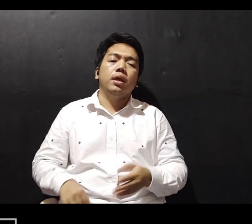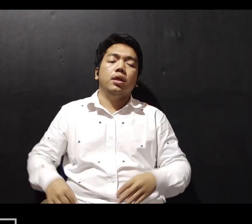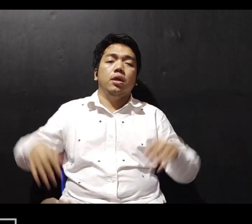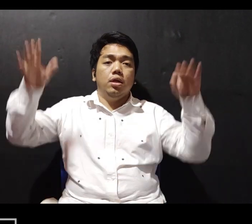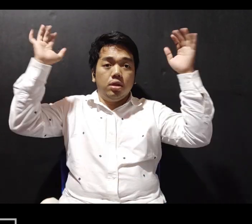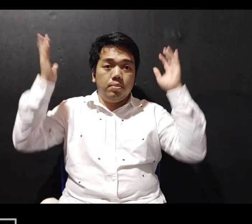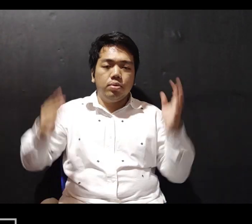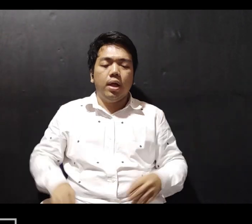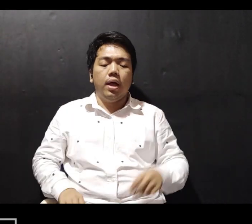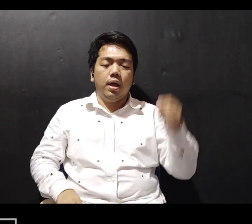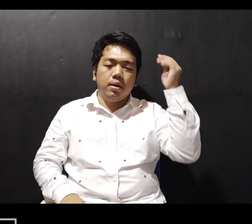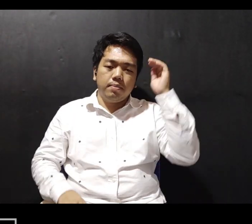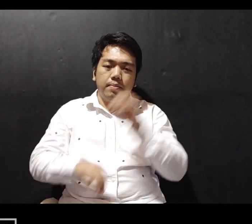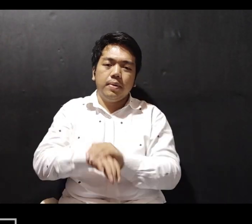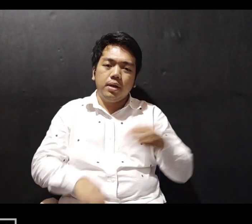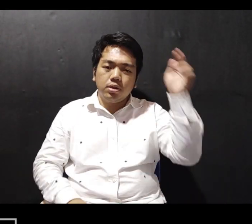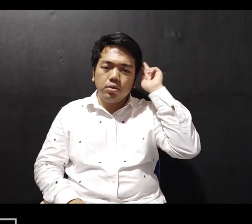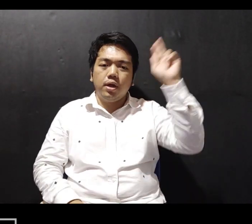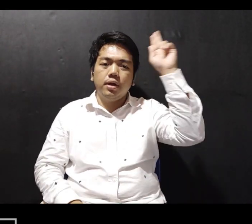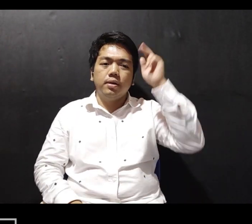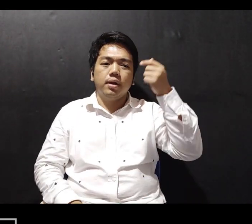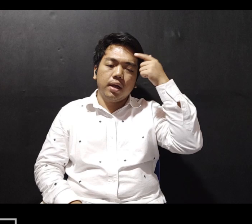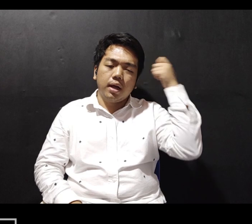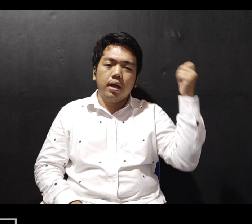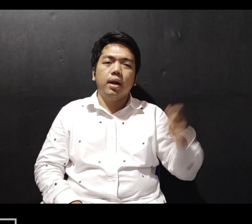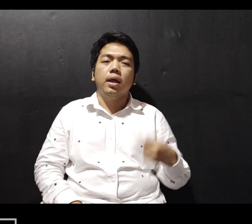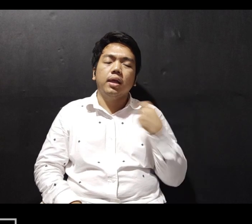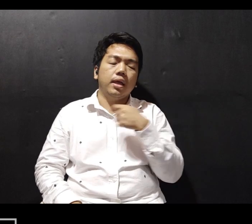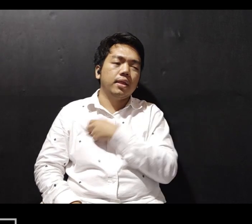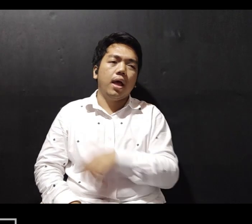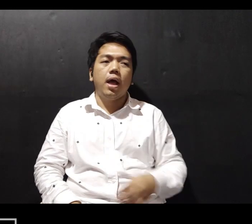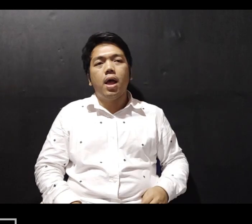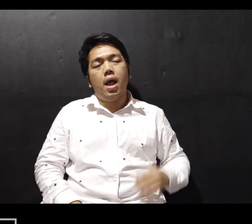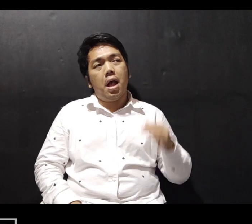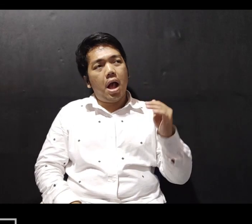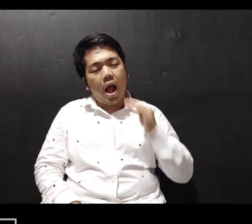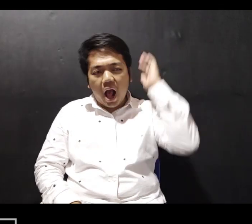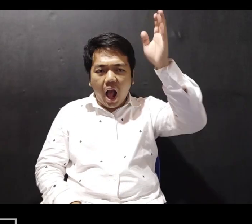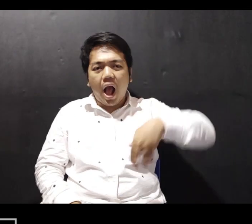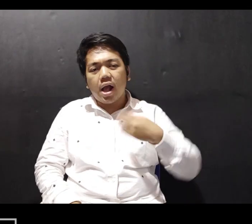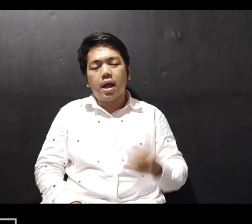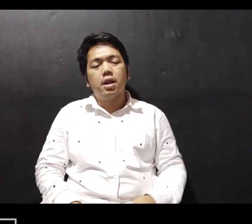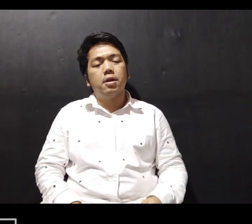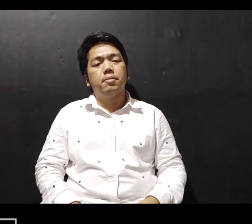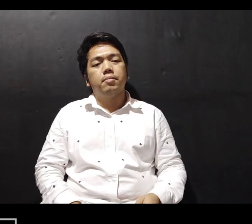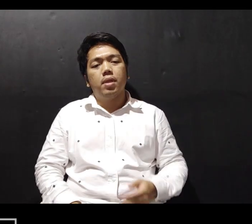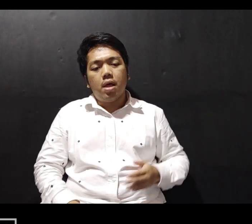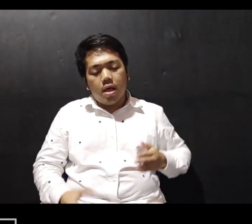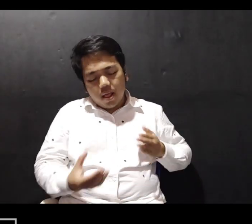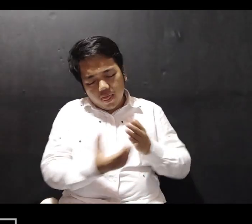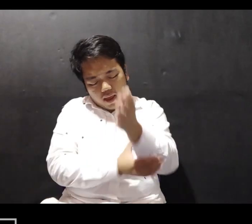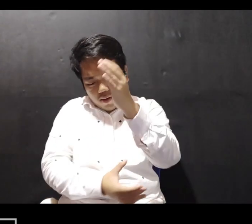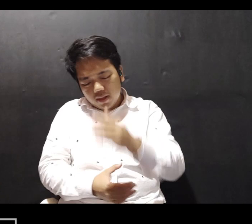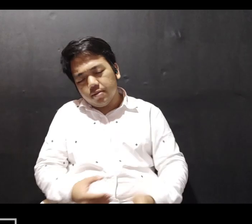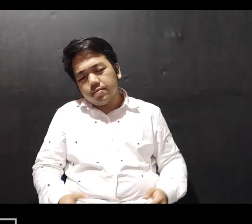baik. Oh, beri tepuk tangan pada Tuhan. Karena kita akan melewati garis finish